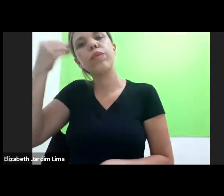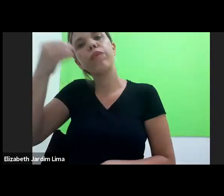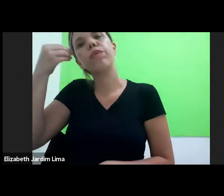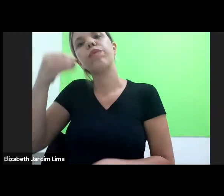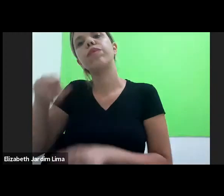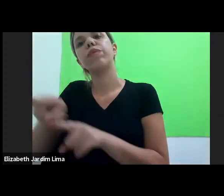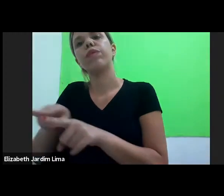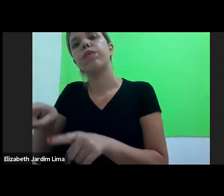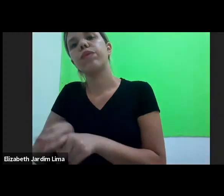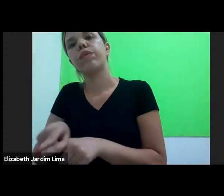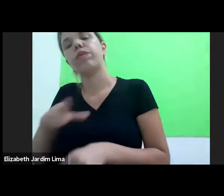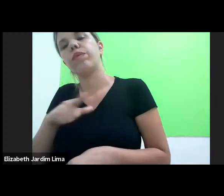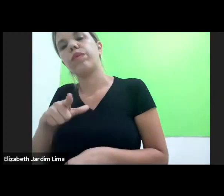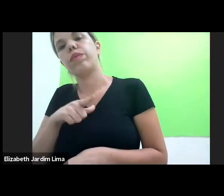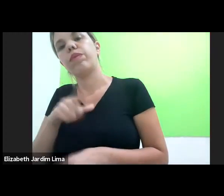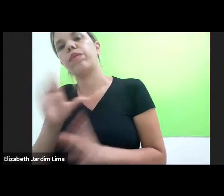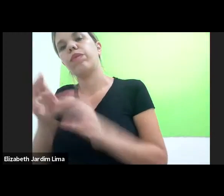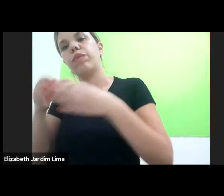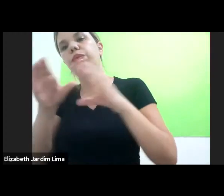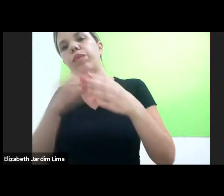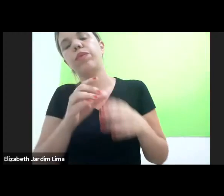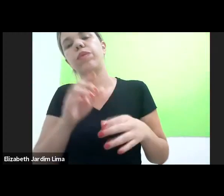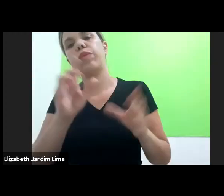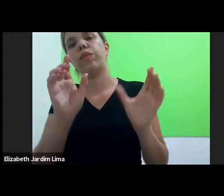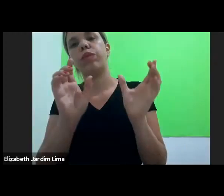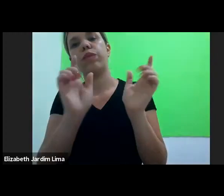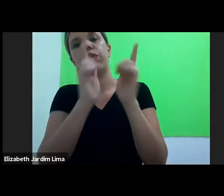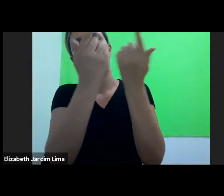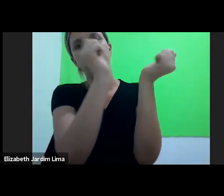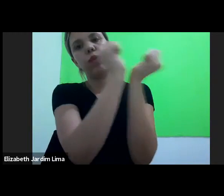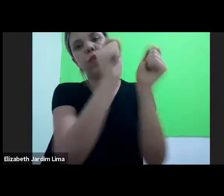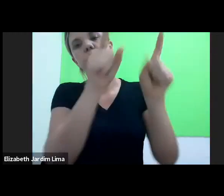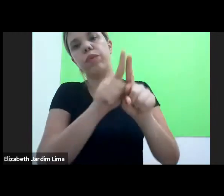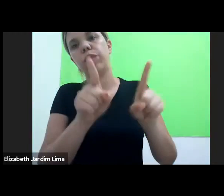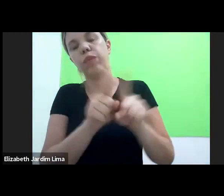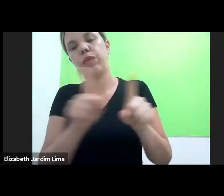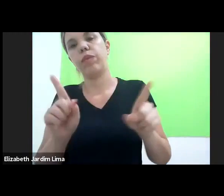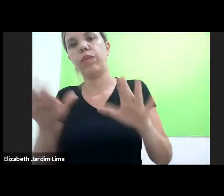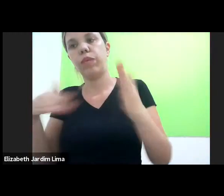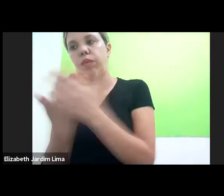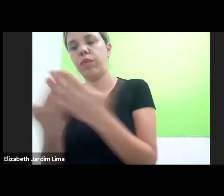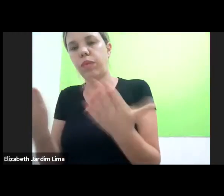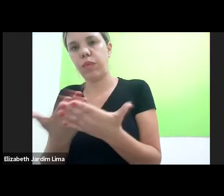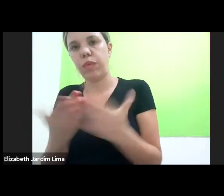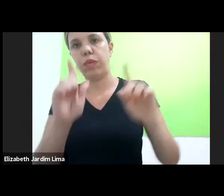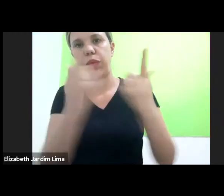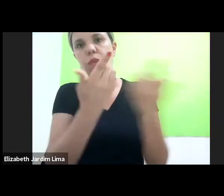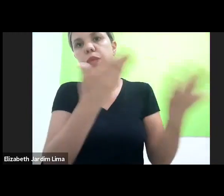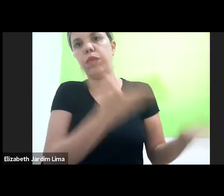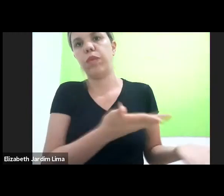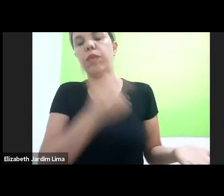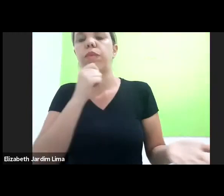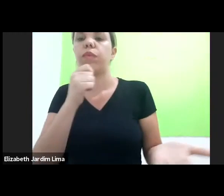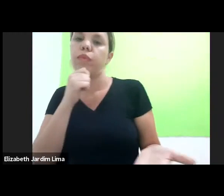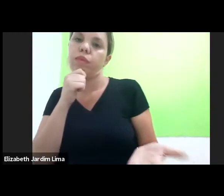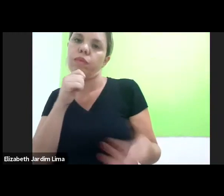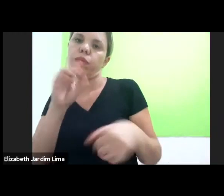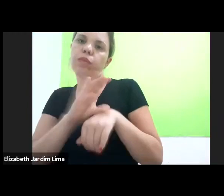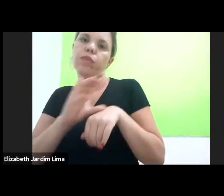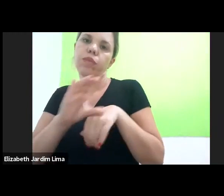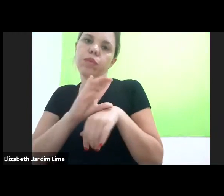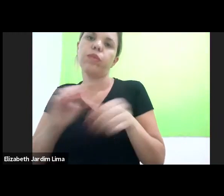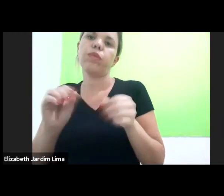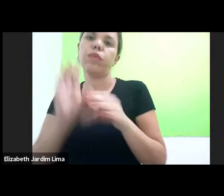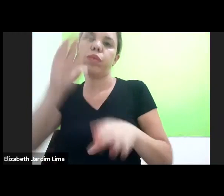antropologia e as comunidades quilombolas, até hoje, os quilombos, acho que seria ainda constituiria-se ainda